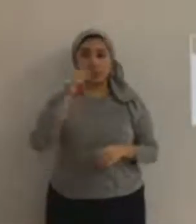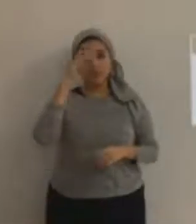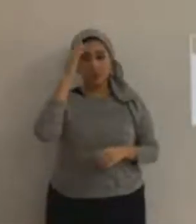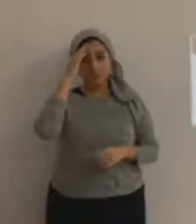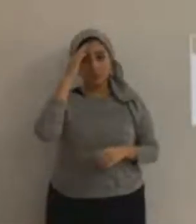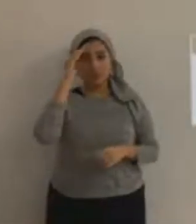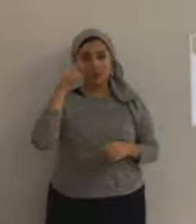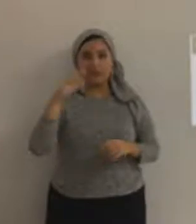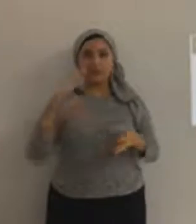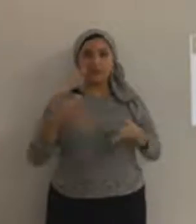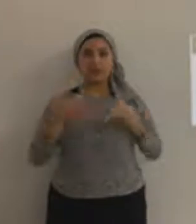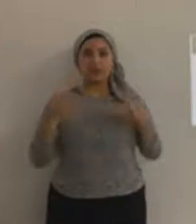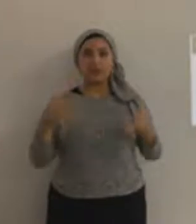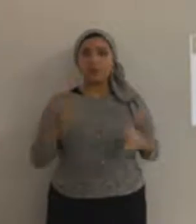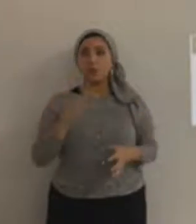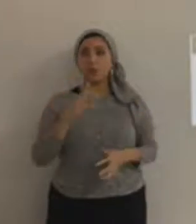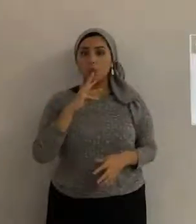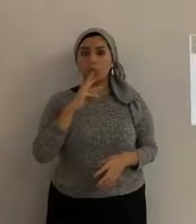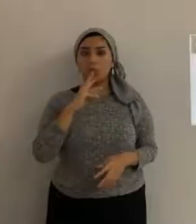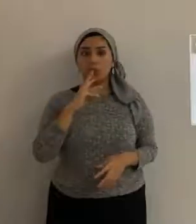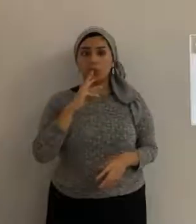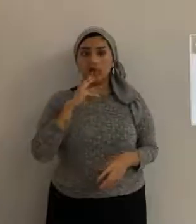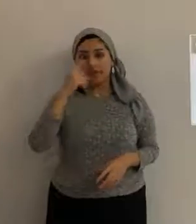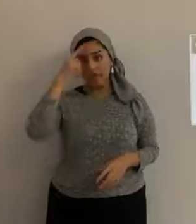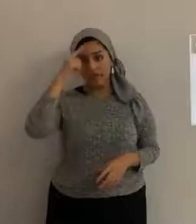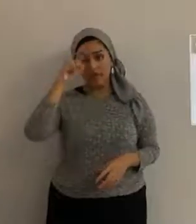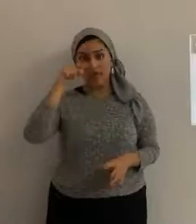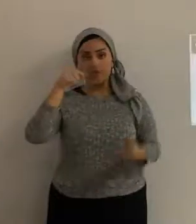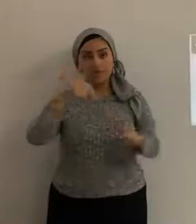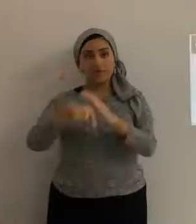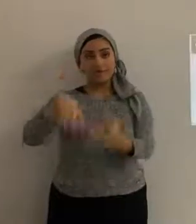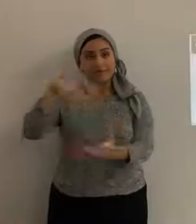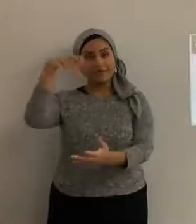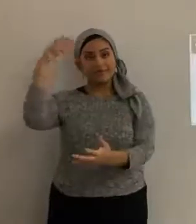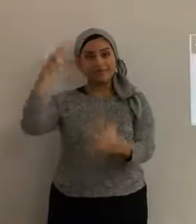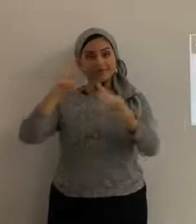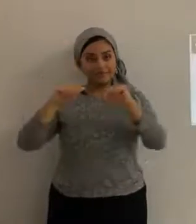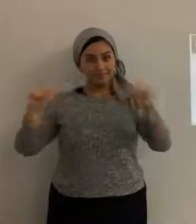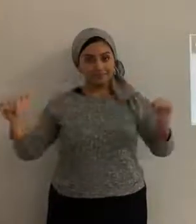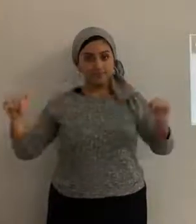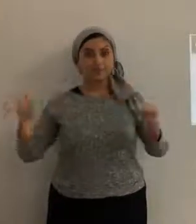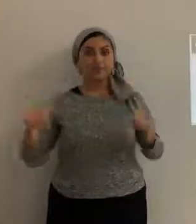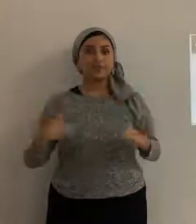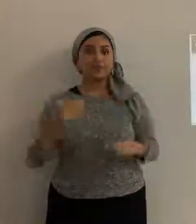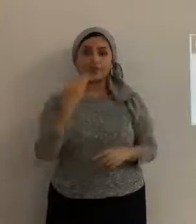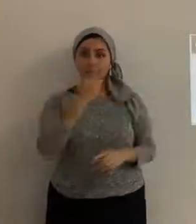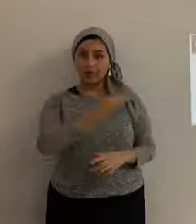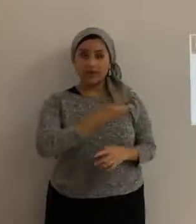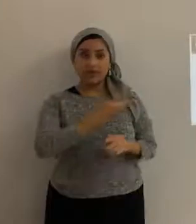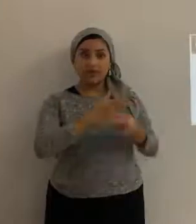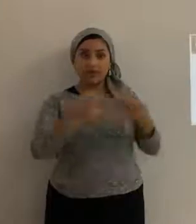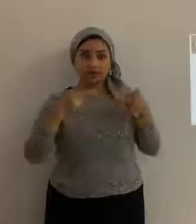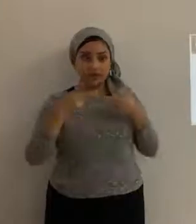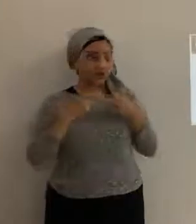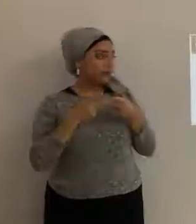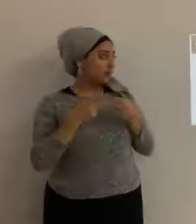mucha agua para los sacrificios y demás. En este lugar intermedio, que yo estoy poniéndole